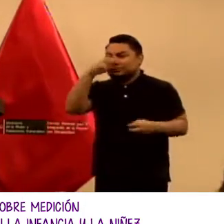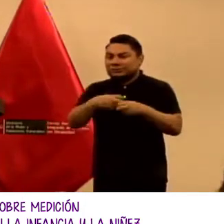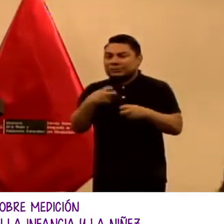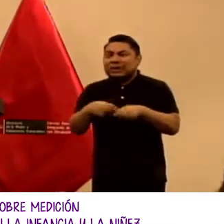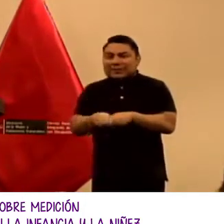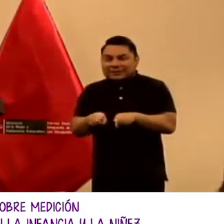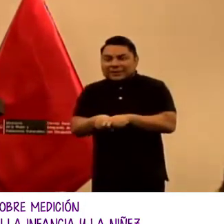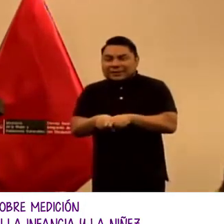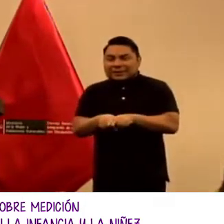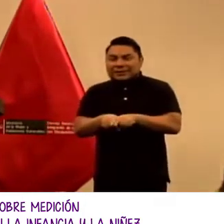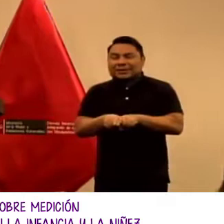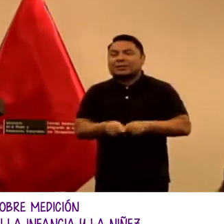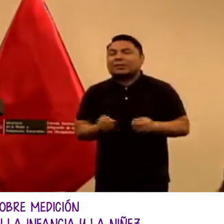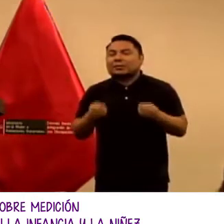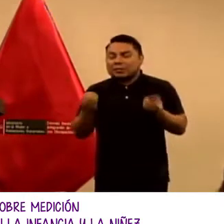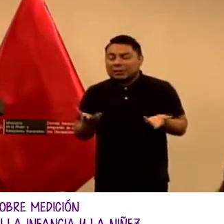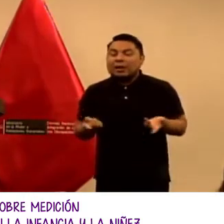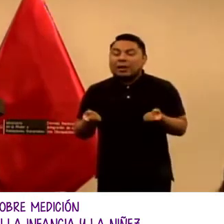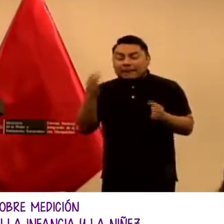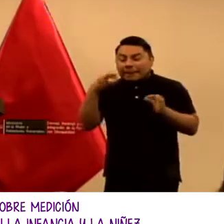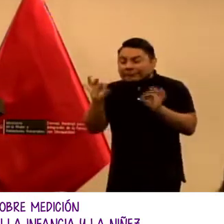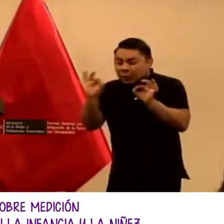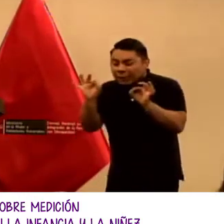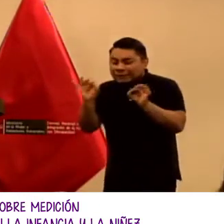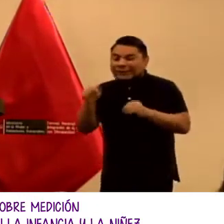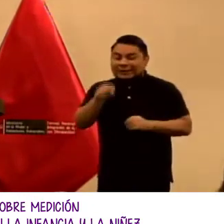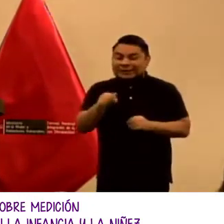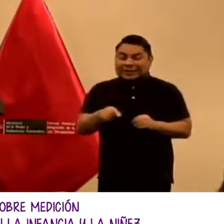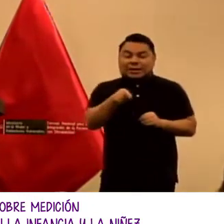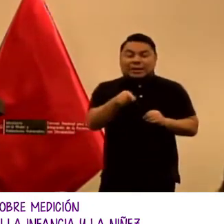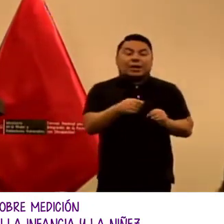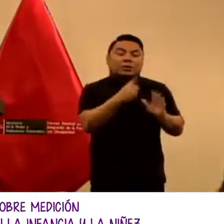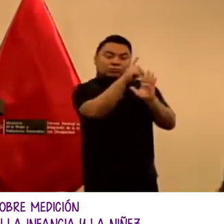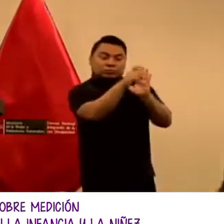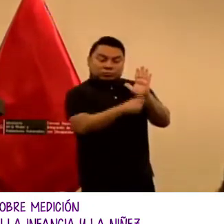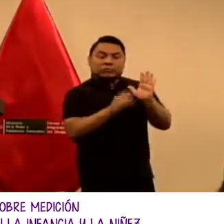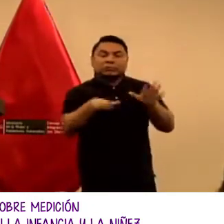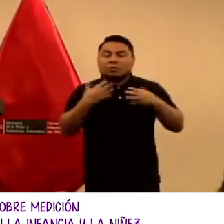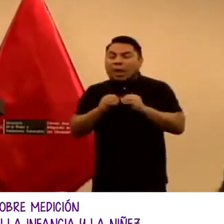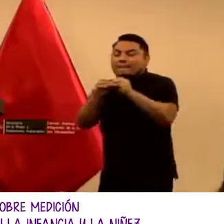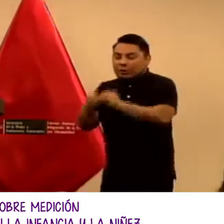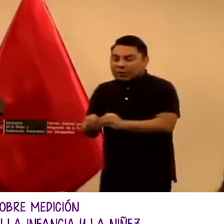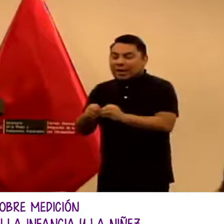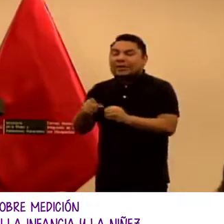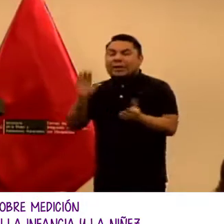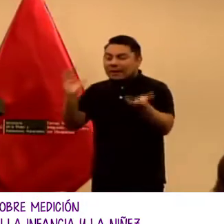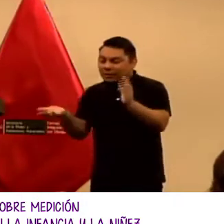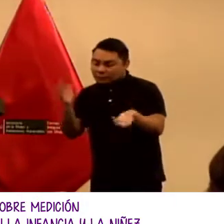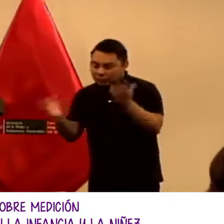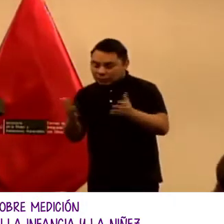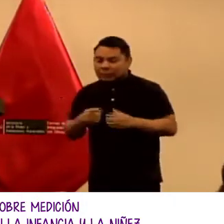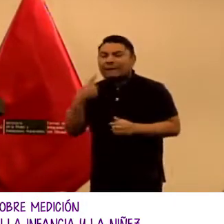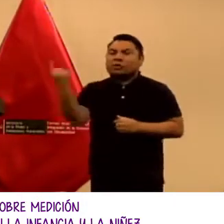también, porque justamente para asegurarse que el módulo se pudiera aplicar de manera comparable y de igual